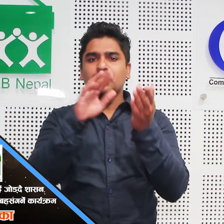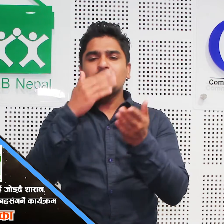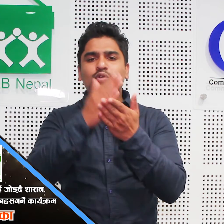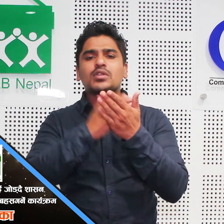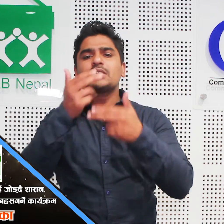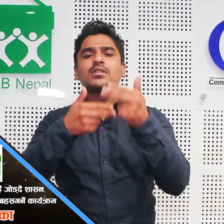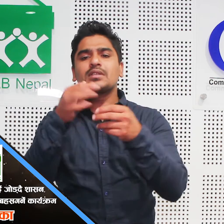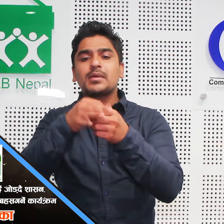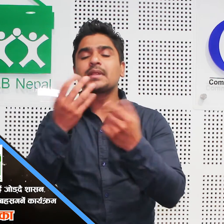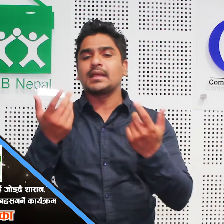चल्छ व्यवसाय भन त?